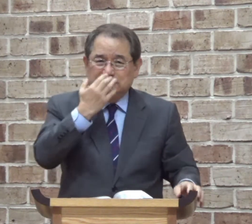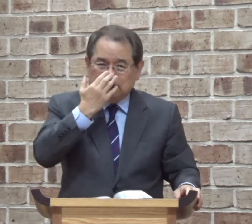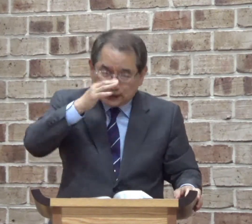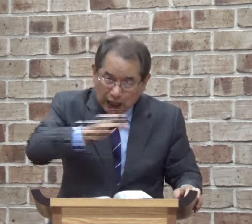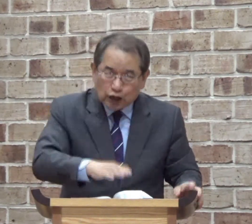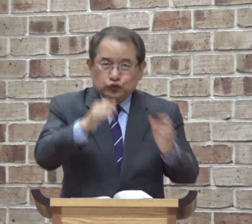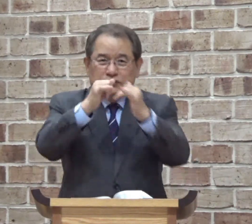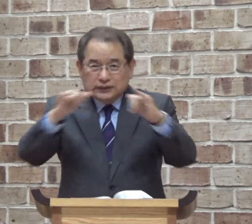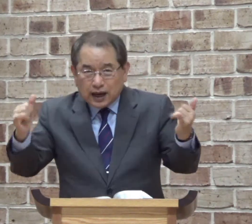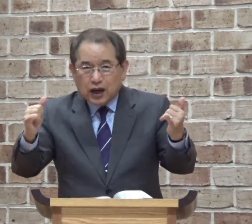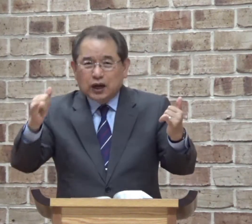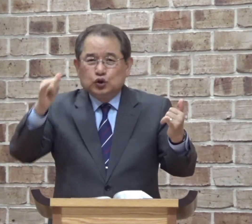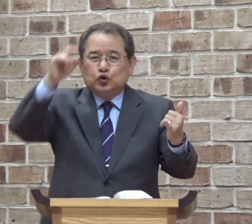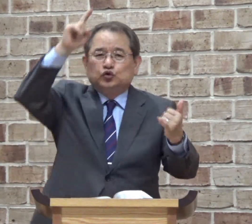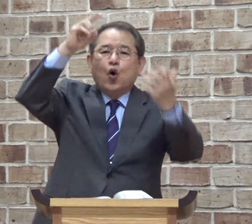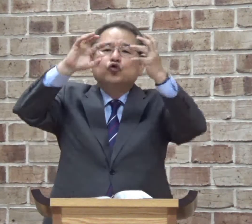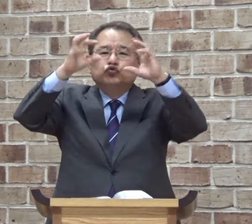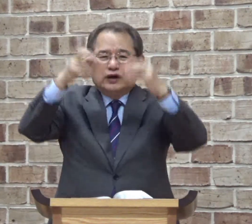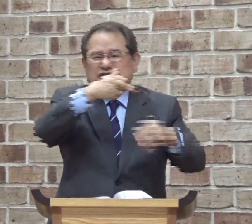큰 자니라. 아멘.